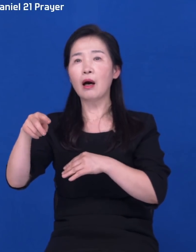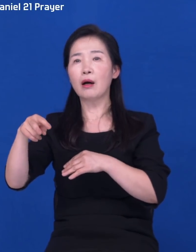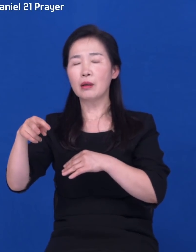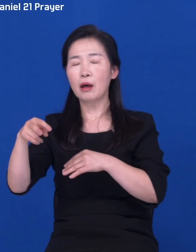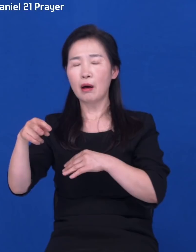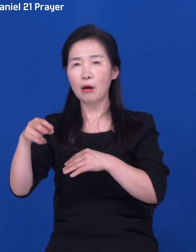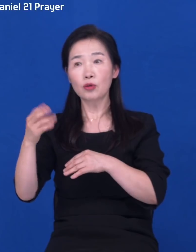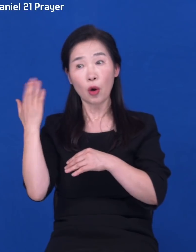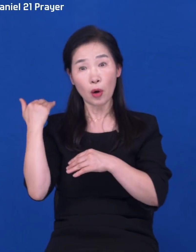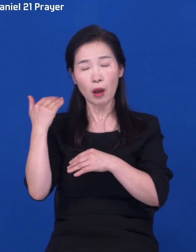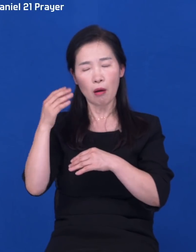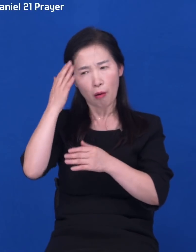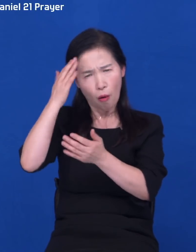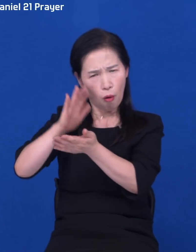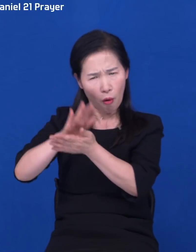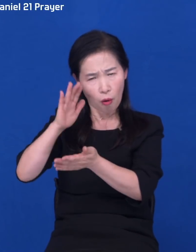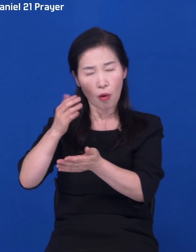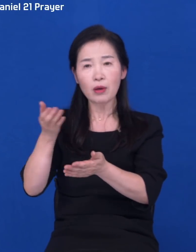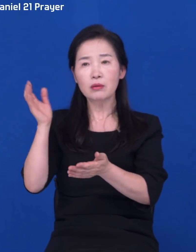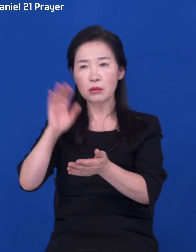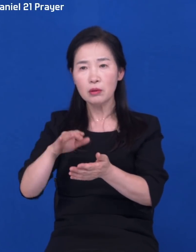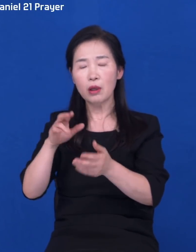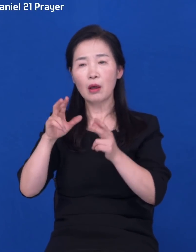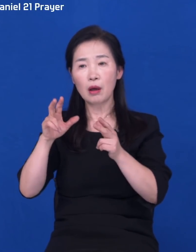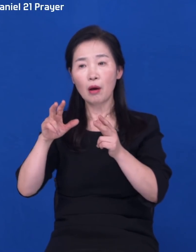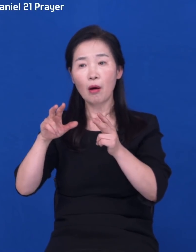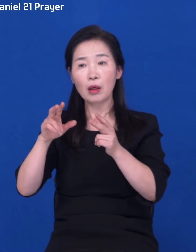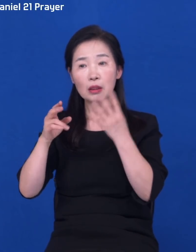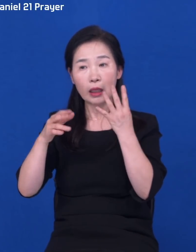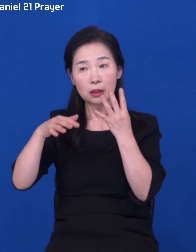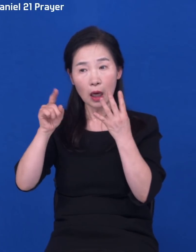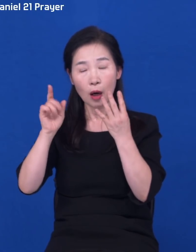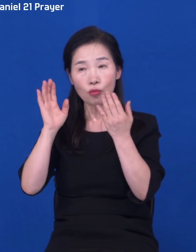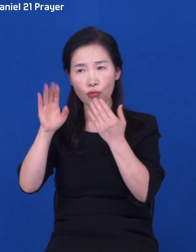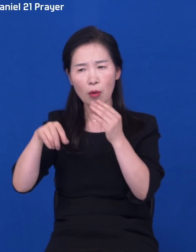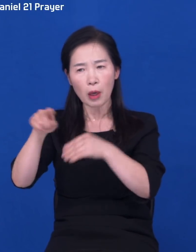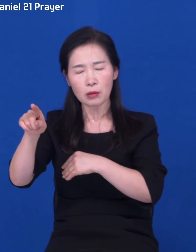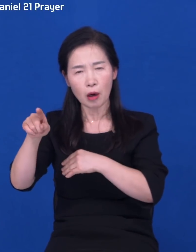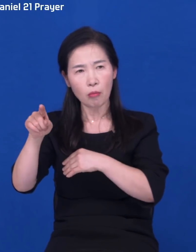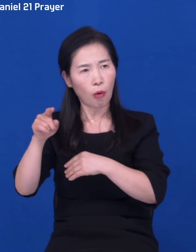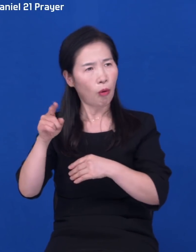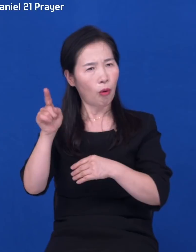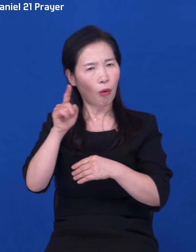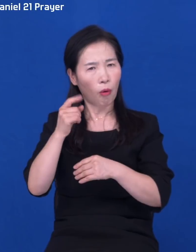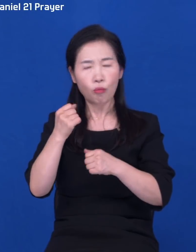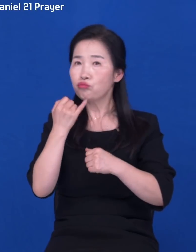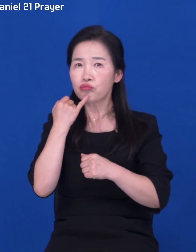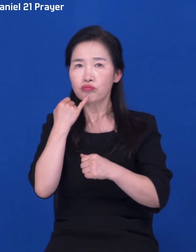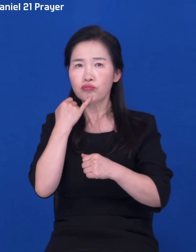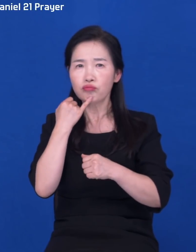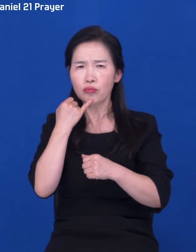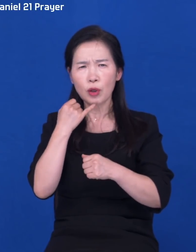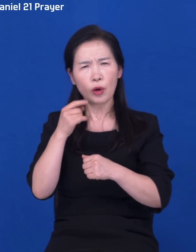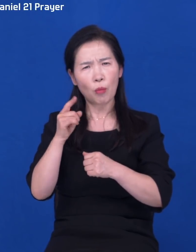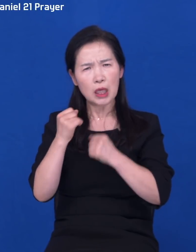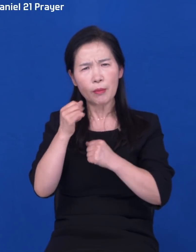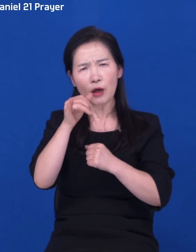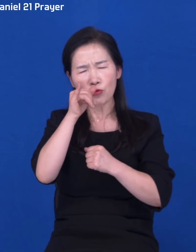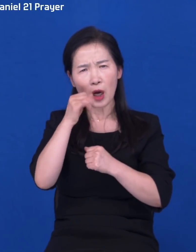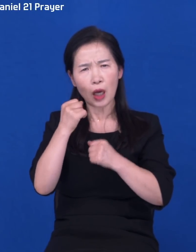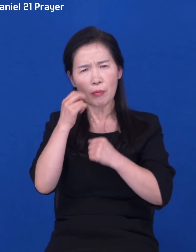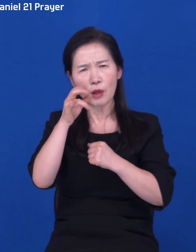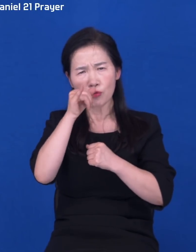올라왔는데 밖에 나가도 괜찮은 거예요. 그래서 그때는 진지하게 고민을 하게 됐어요. 뭐가 있나 보다. 그런데 나는 지금